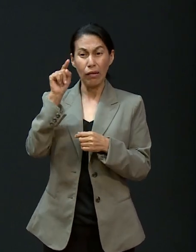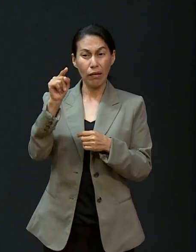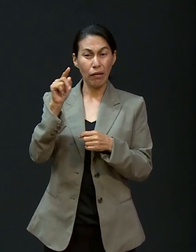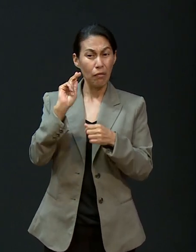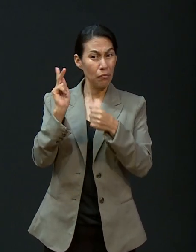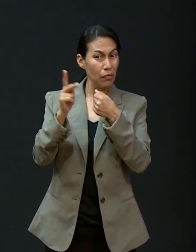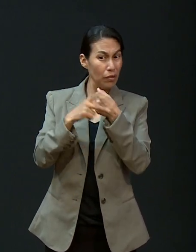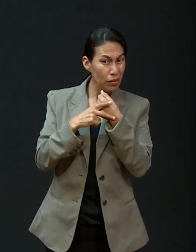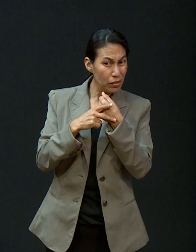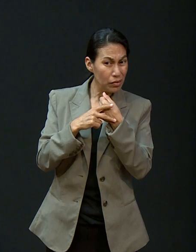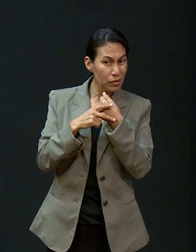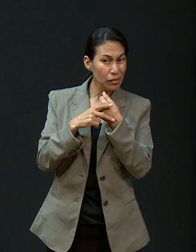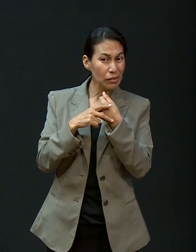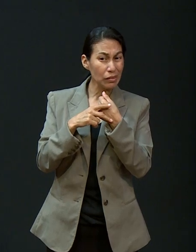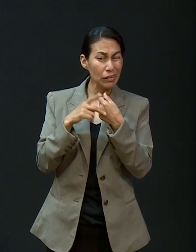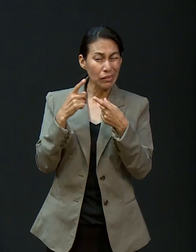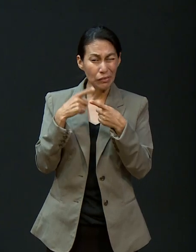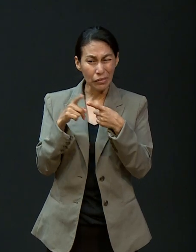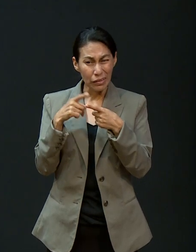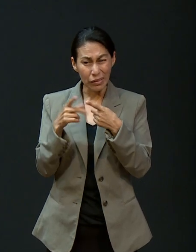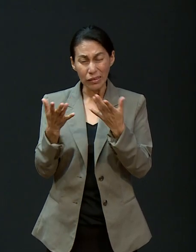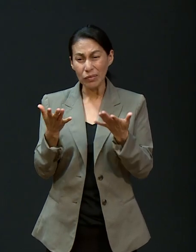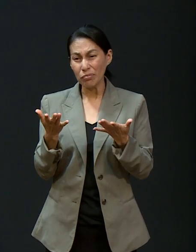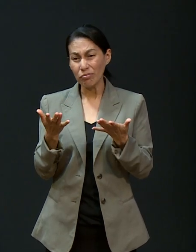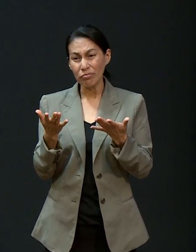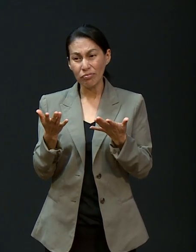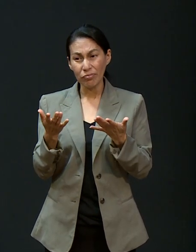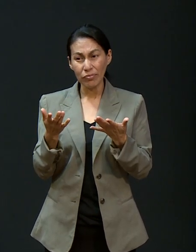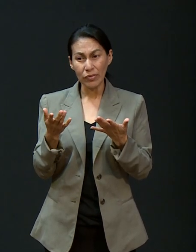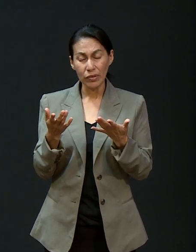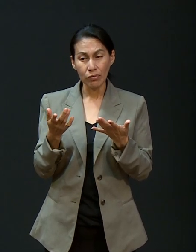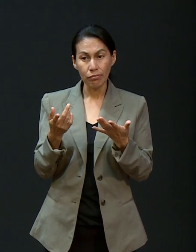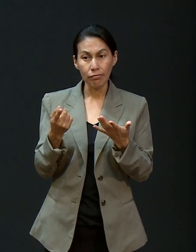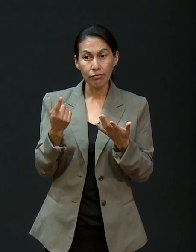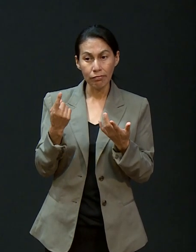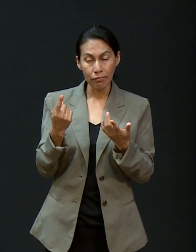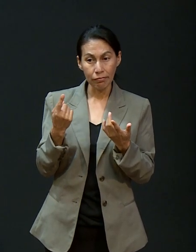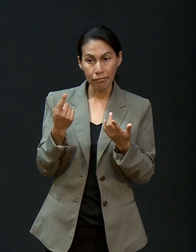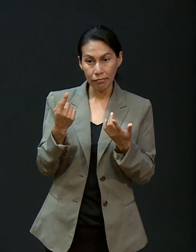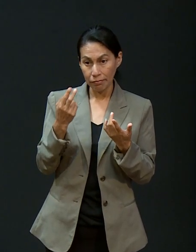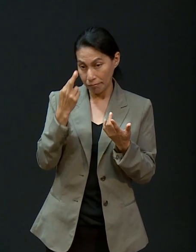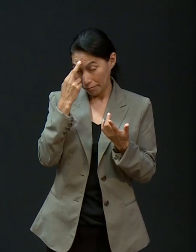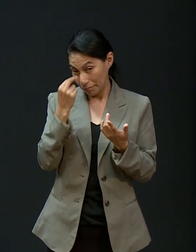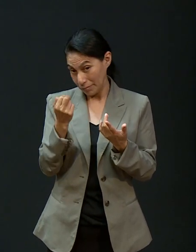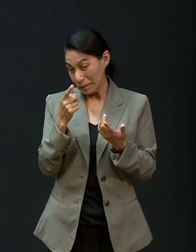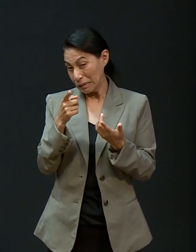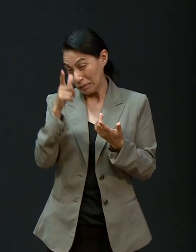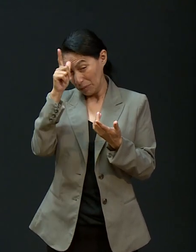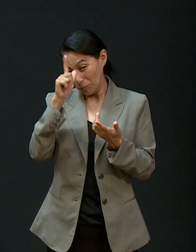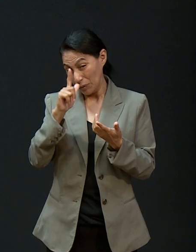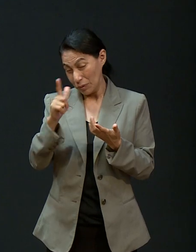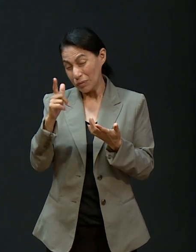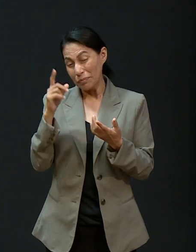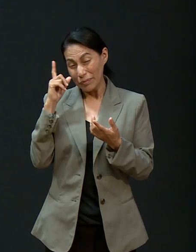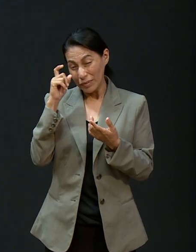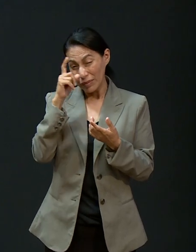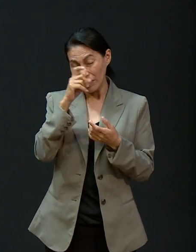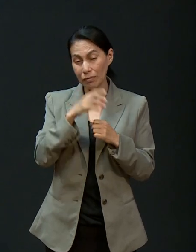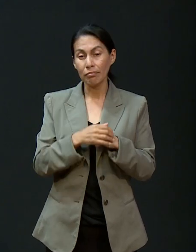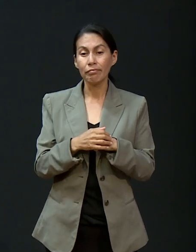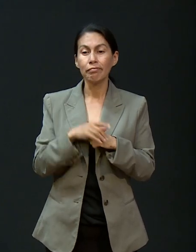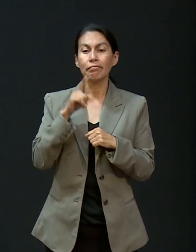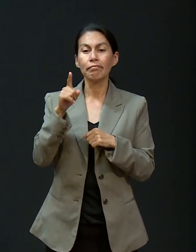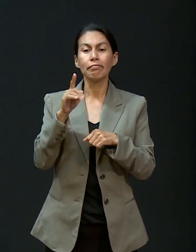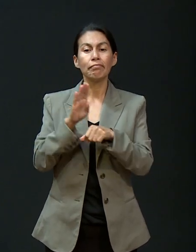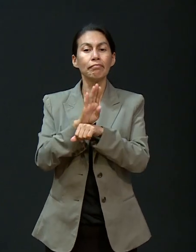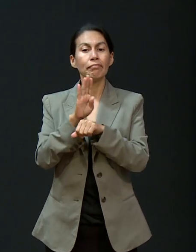en otro país por varias razones. Una de las razones era la parte espiritual,